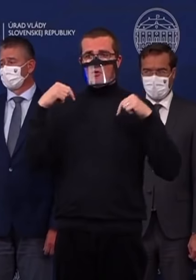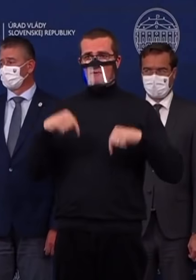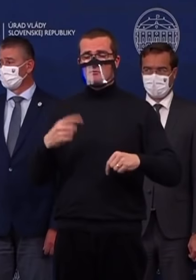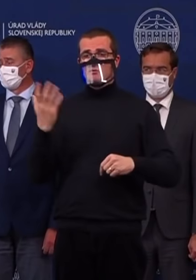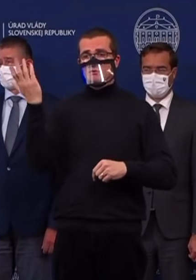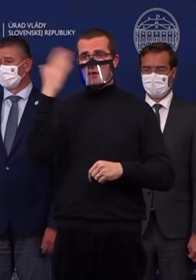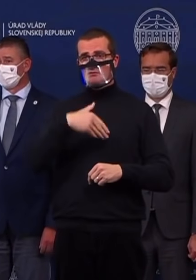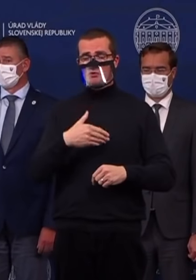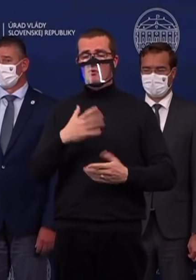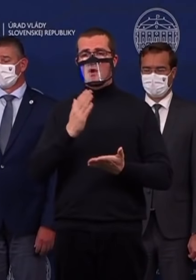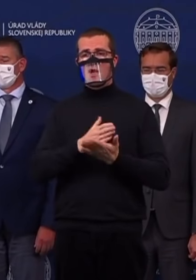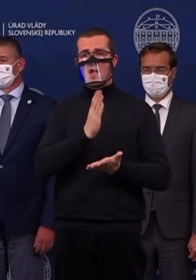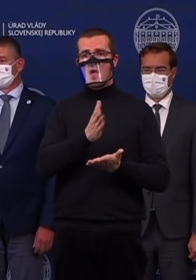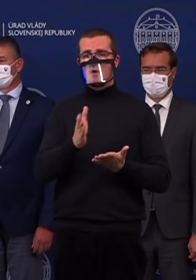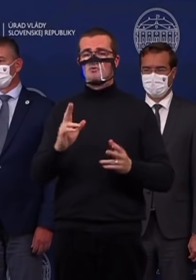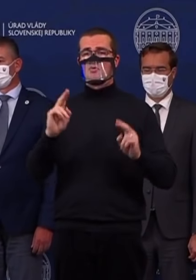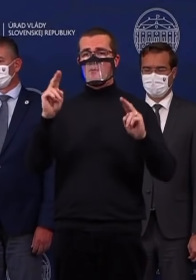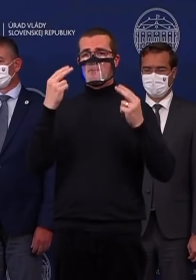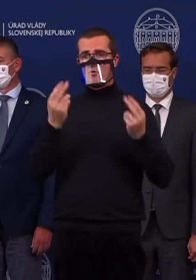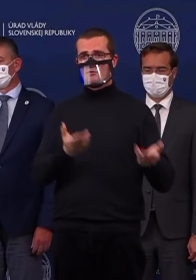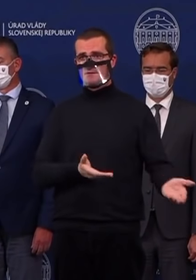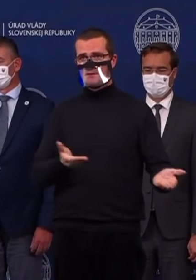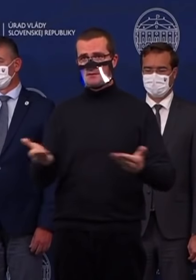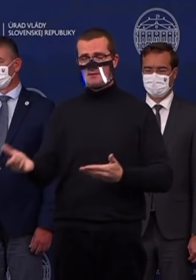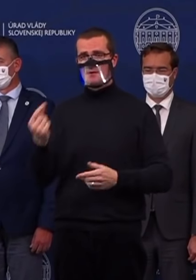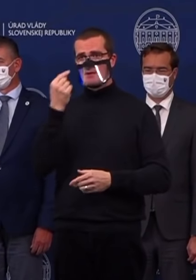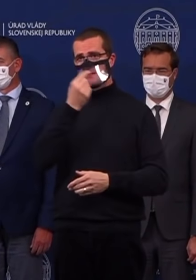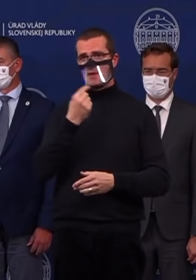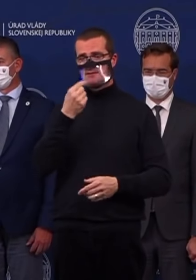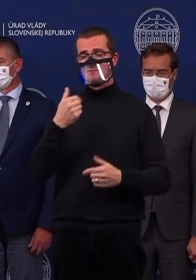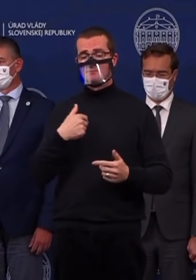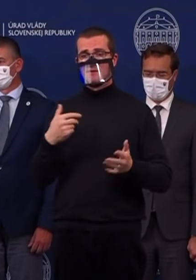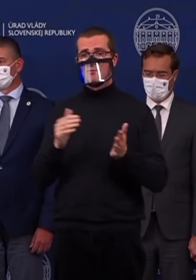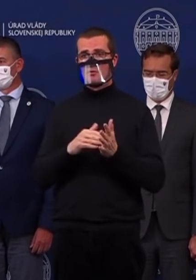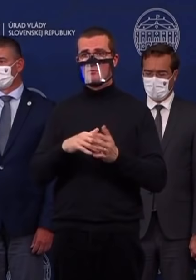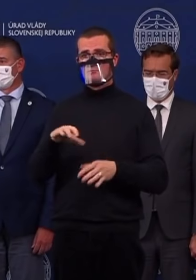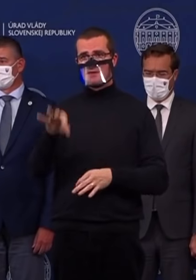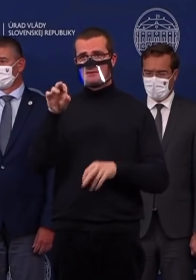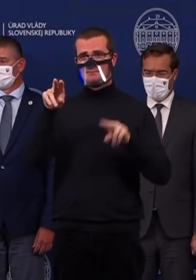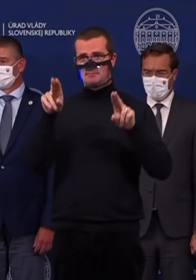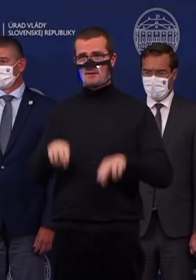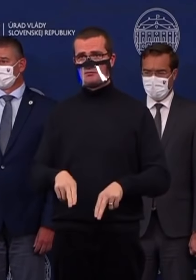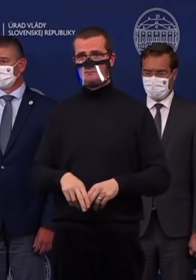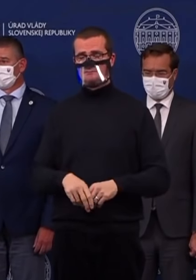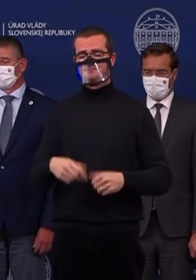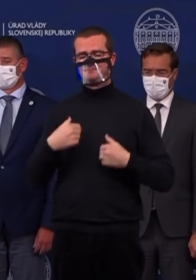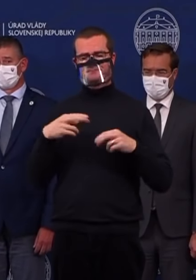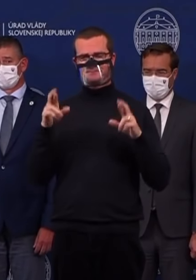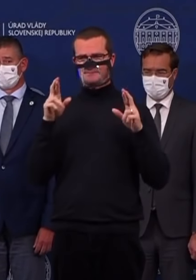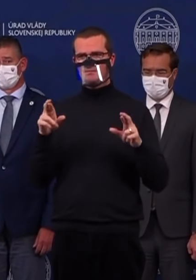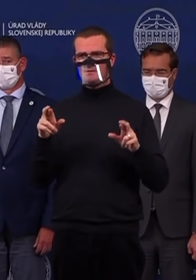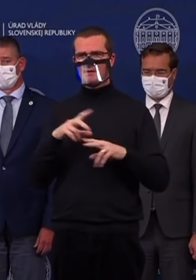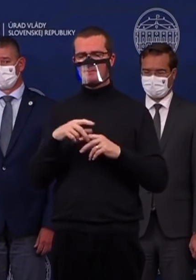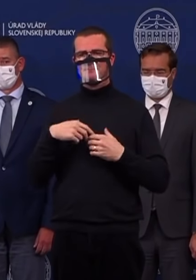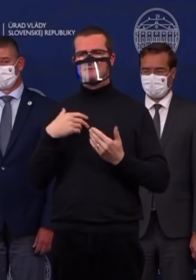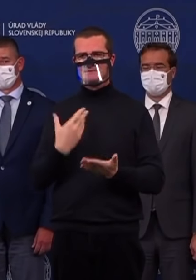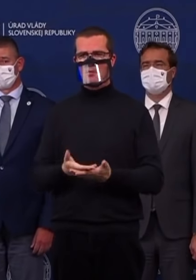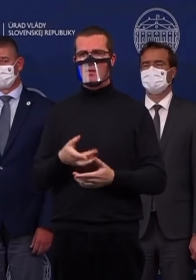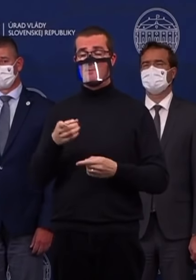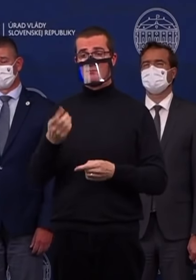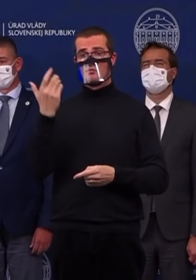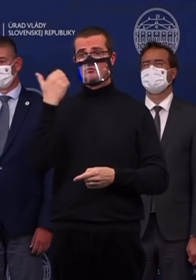na čierno, každý je pozvaný na to testovanie, lebo my potrebujeme vedieť pravdu. A veríme a spoliehame sa na to, že aj keď ten